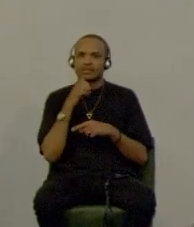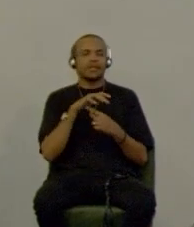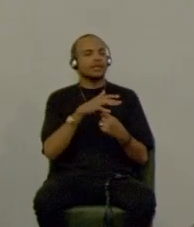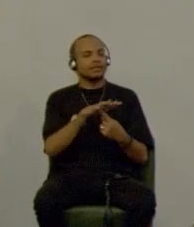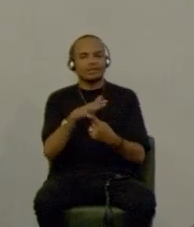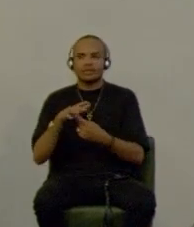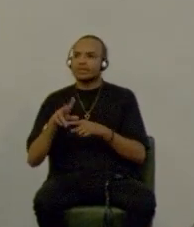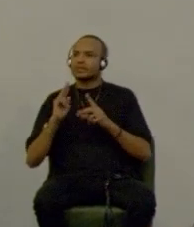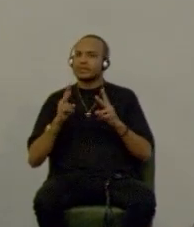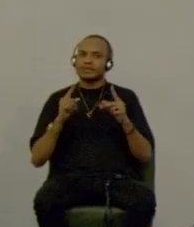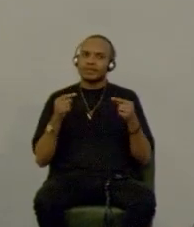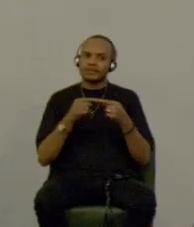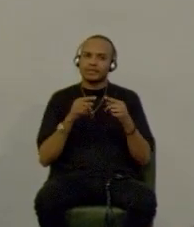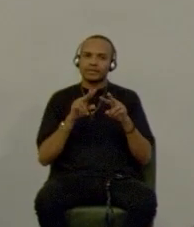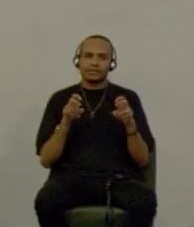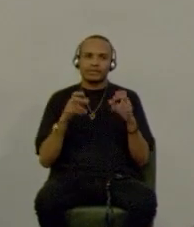ambientalistas, sempre em torno